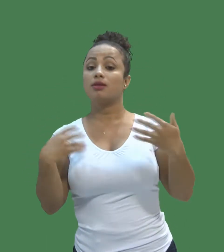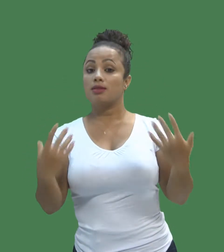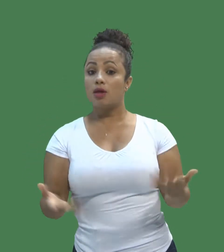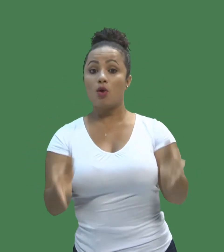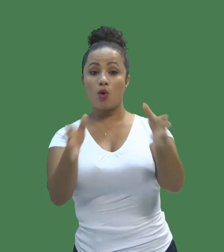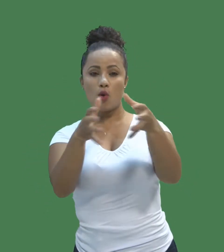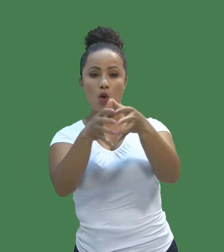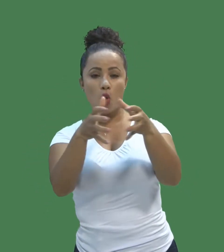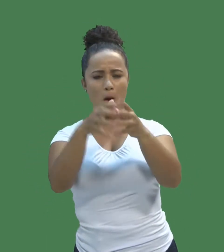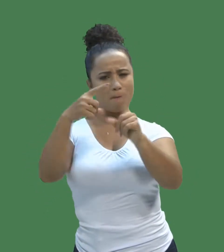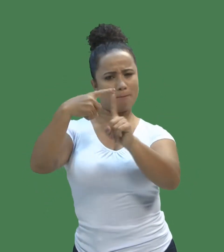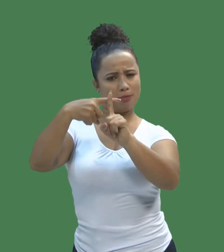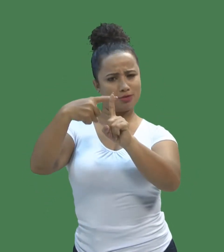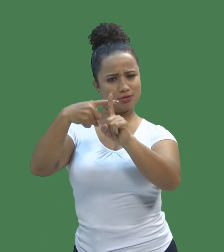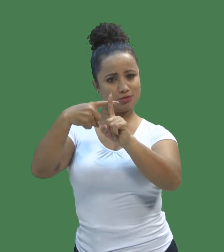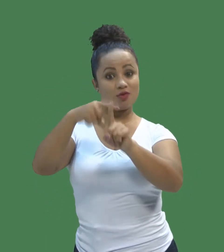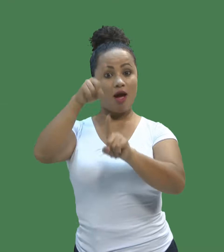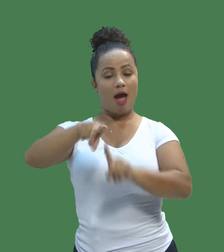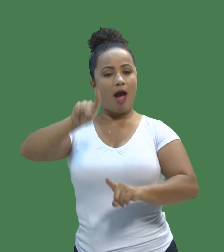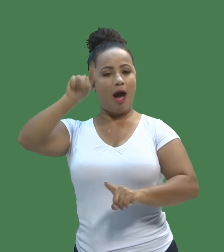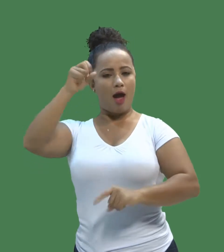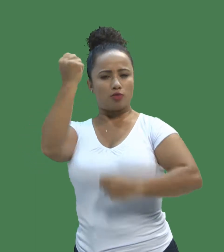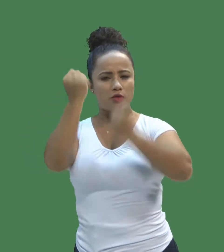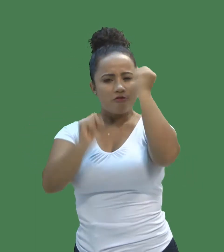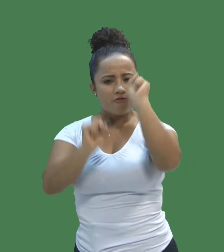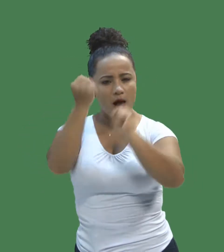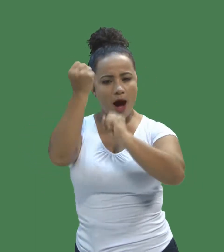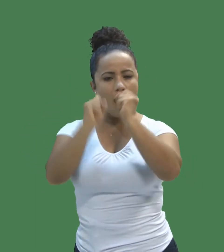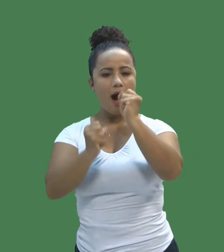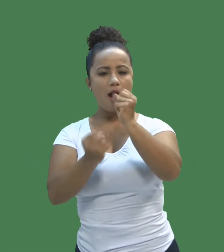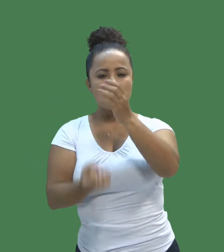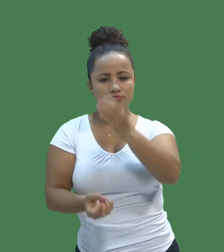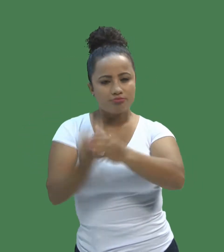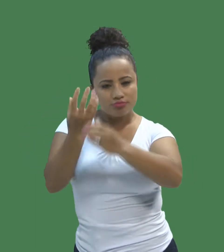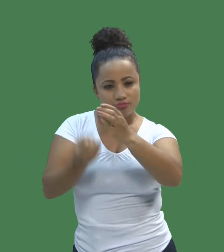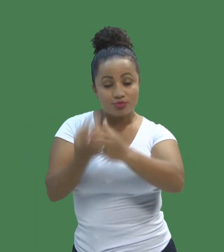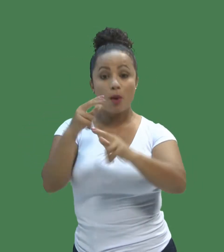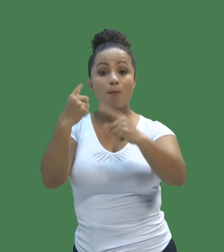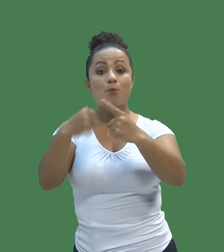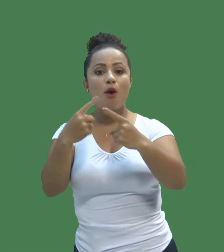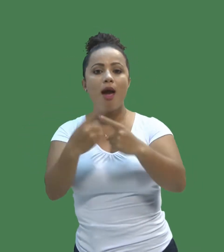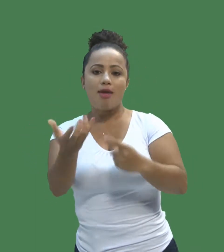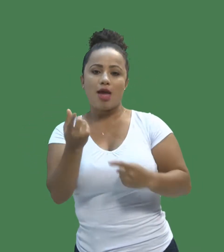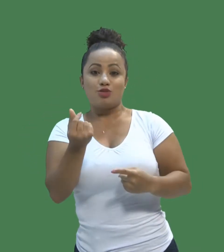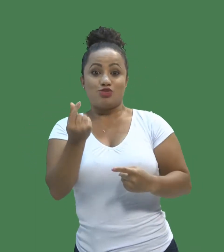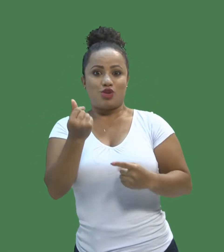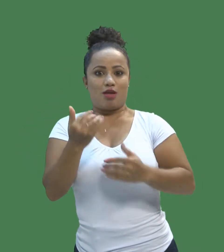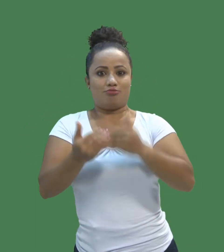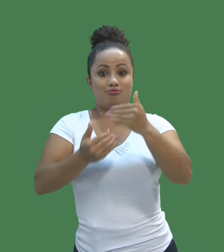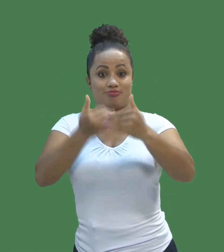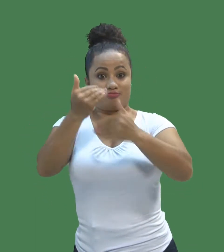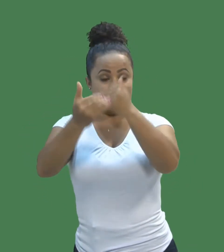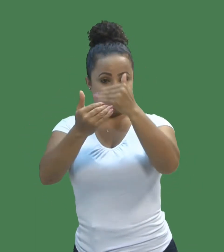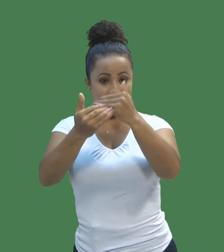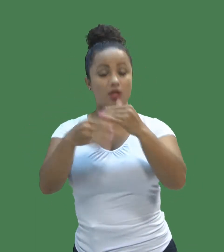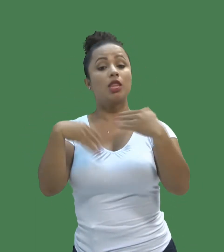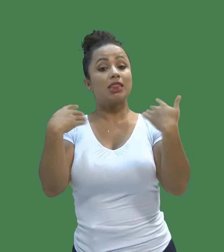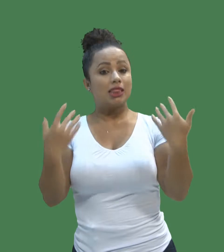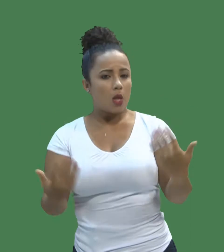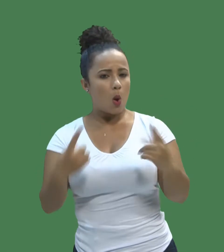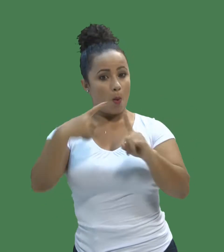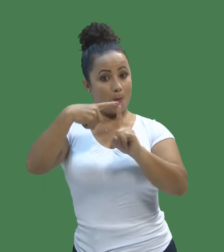econômicos. O positivismo instaura as ciências como pesquisa daquilo que é